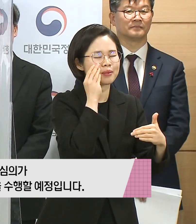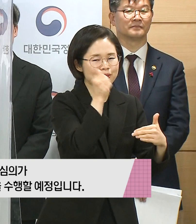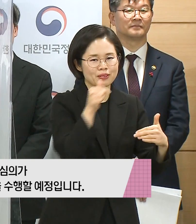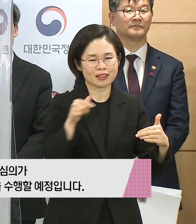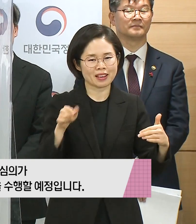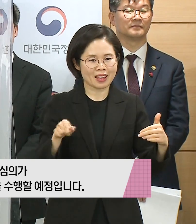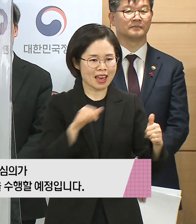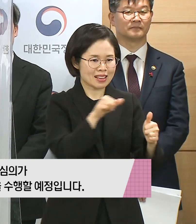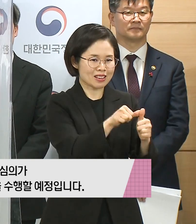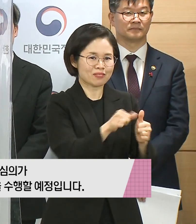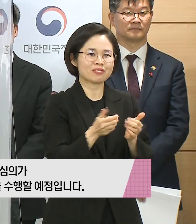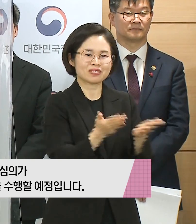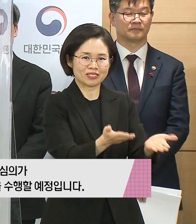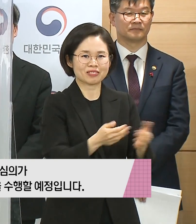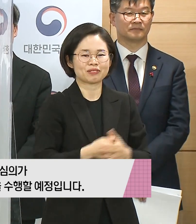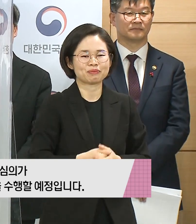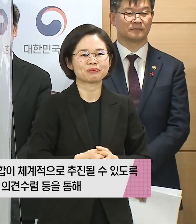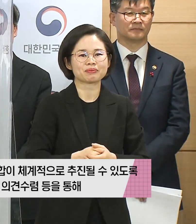역할을 수행할 예정입니다.